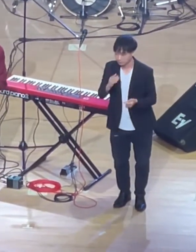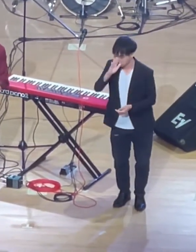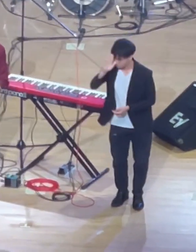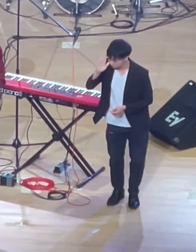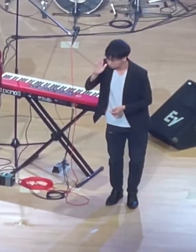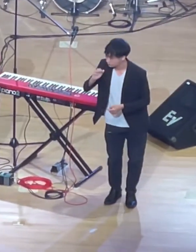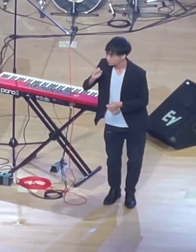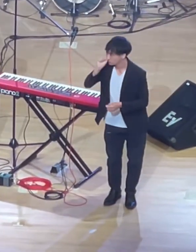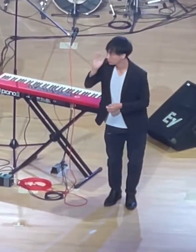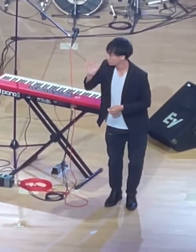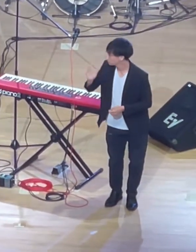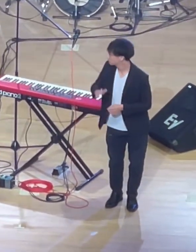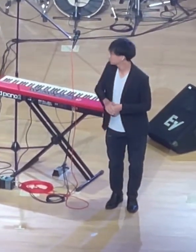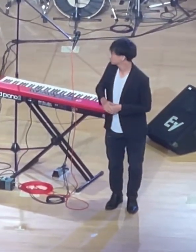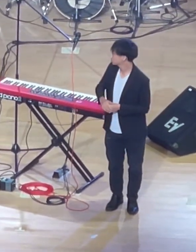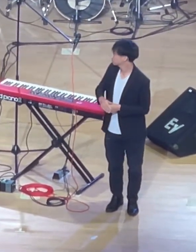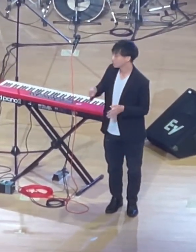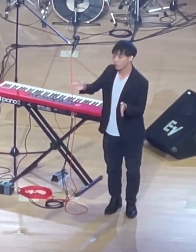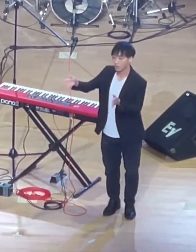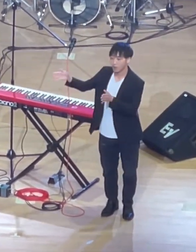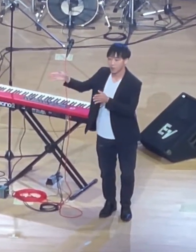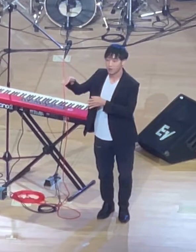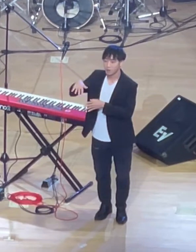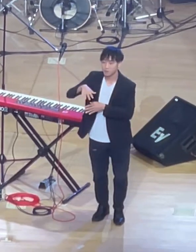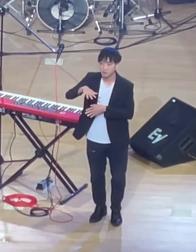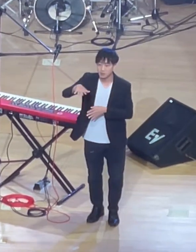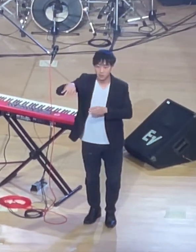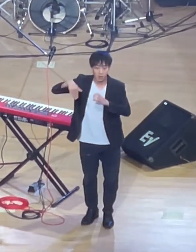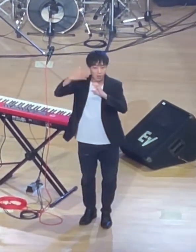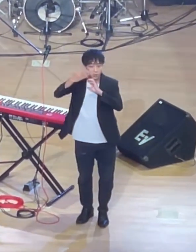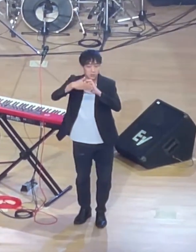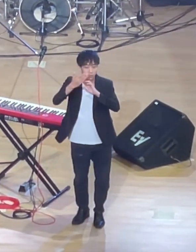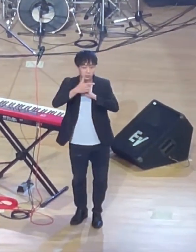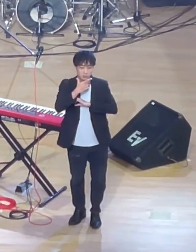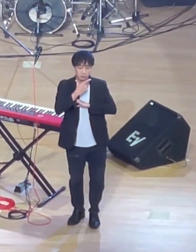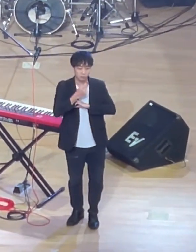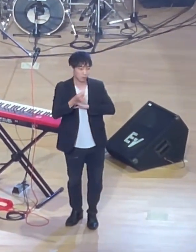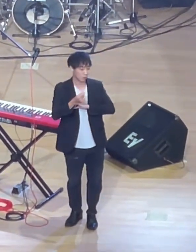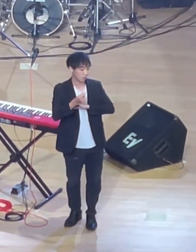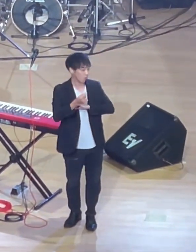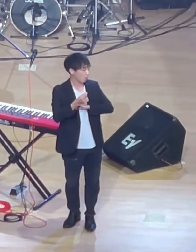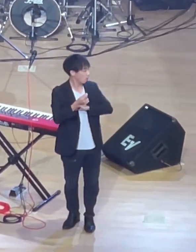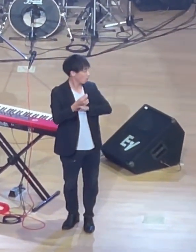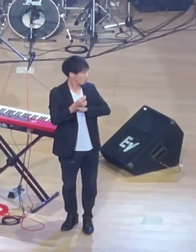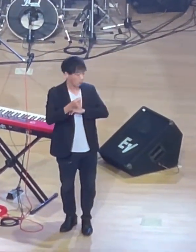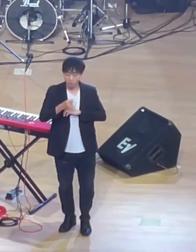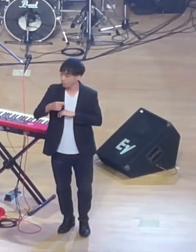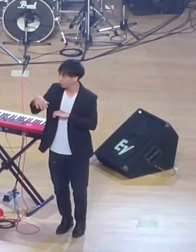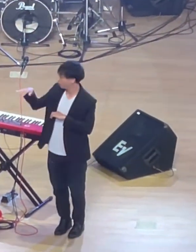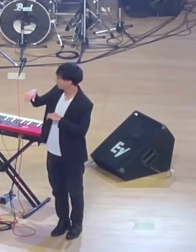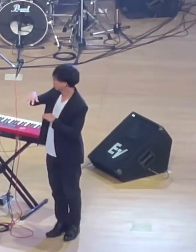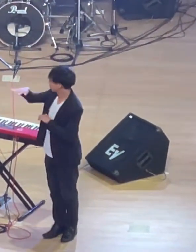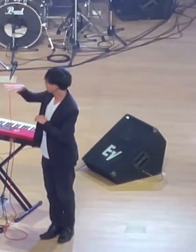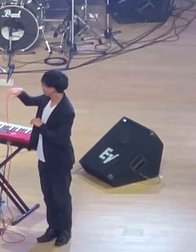。それではじゃあ、みんな写真撮りたいね。これ撮って写真撮ろうよ。ラスト、